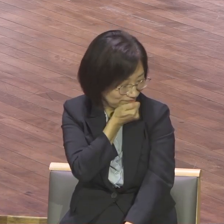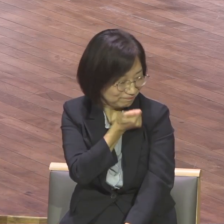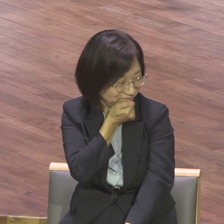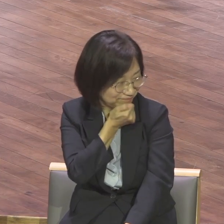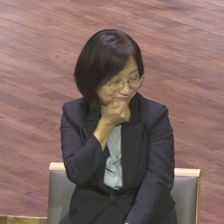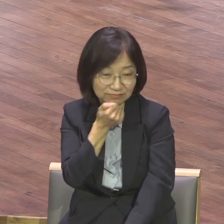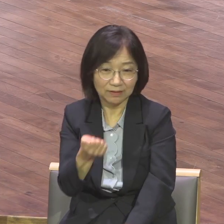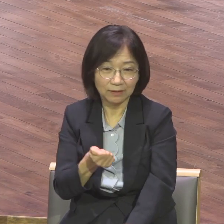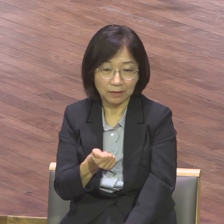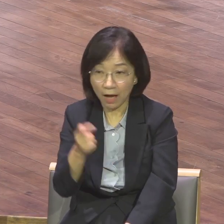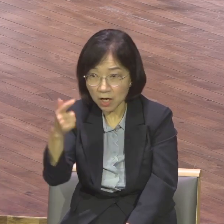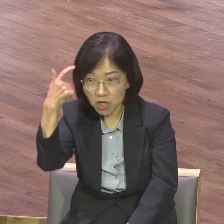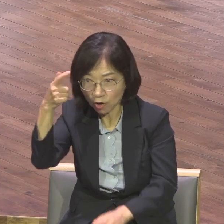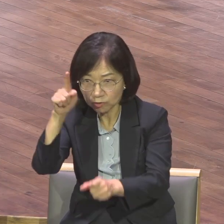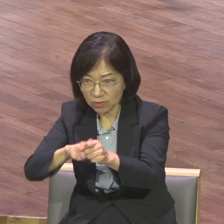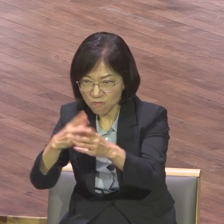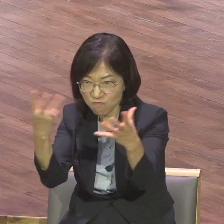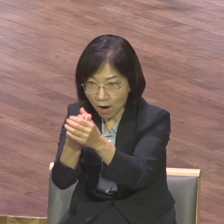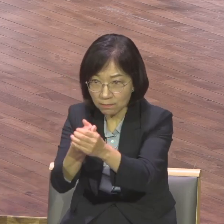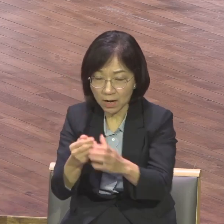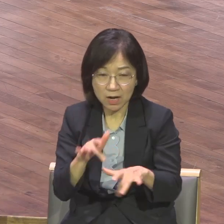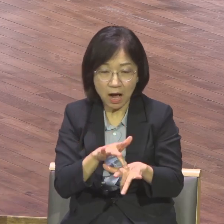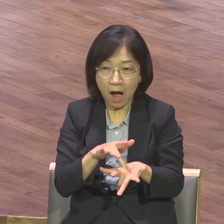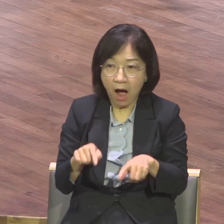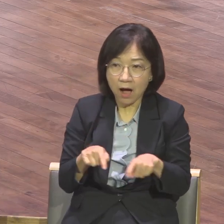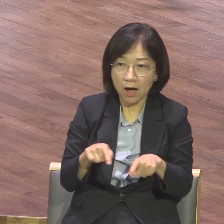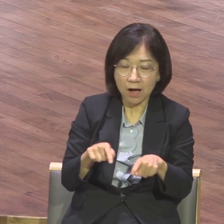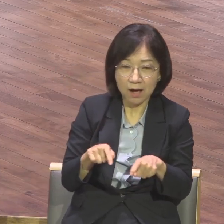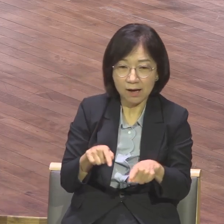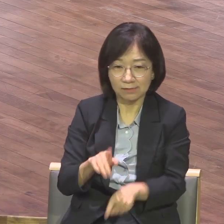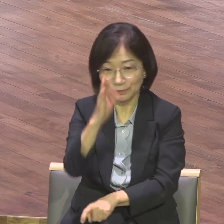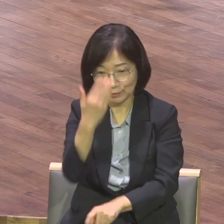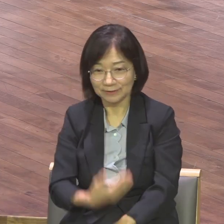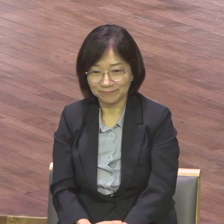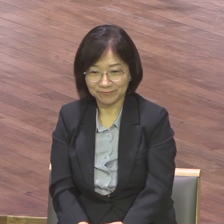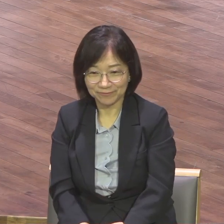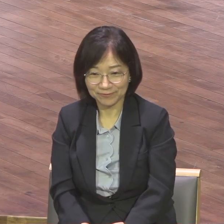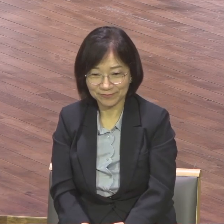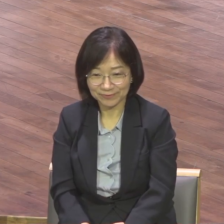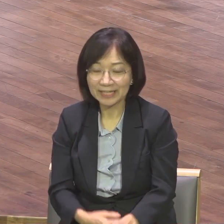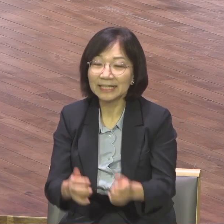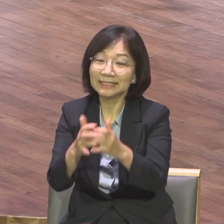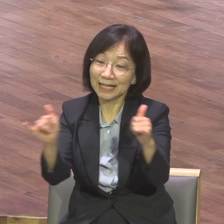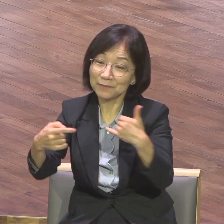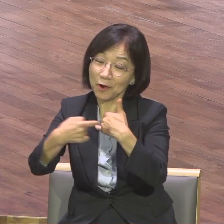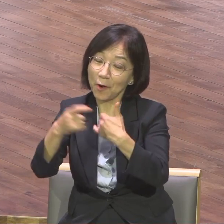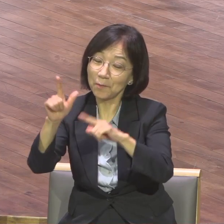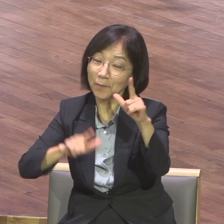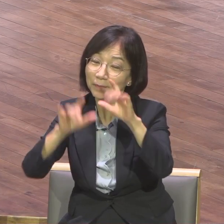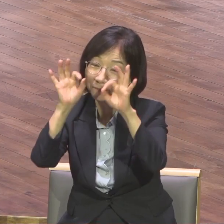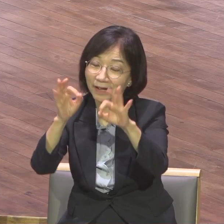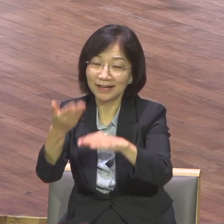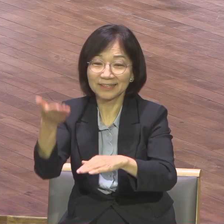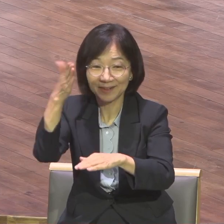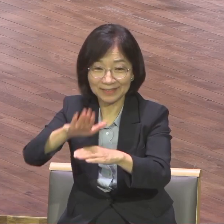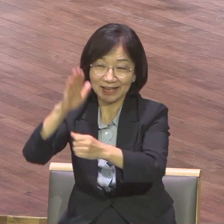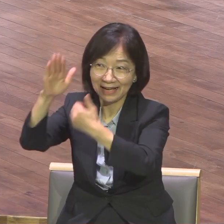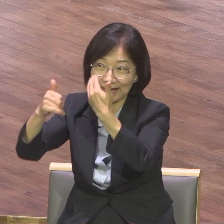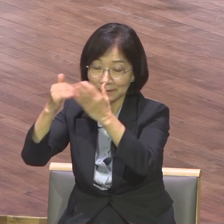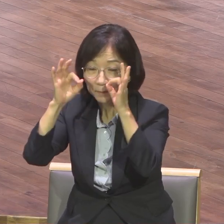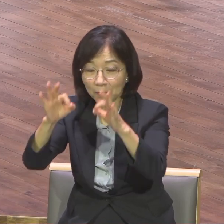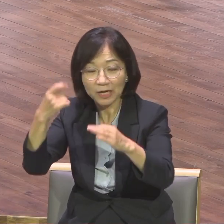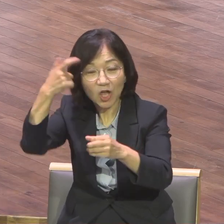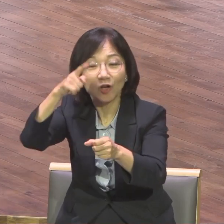영적으로 무장됐냐를 보는 거예요. 영적 세계에서는 사람들은 끝을 보잖아요. 하나님은 영적 상태를